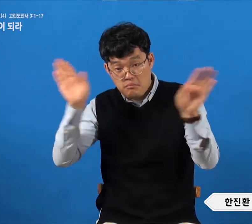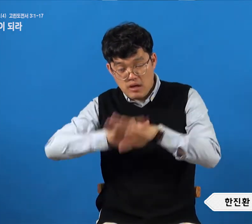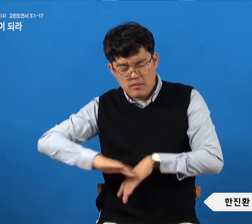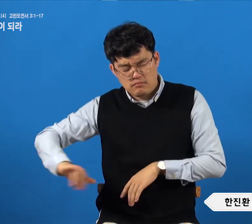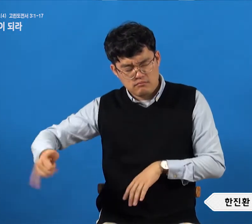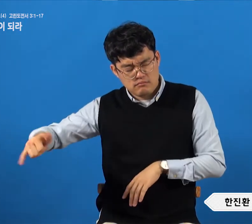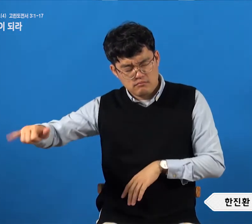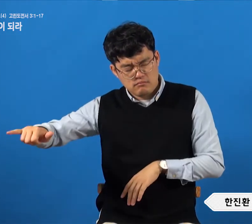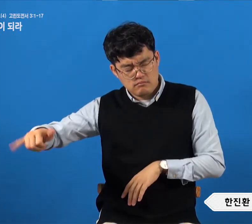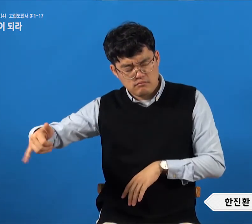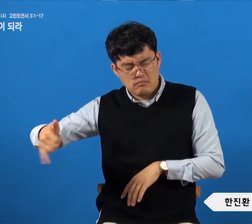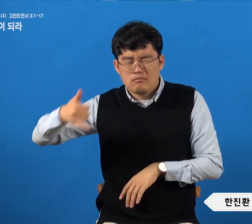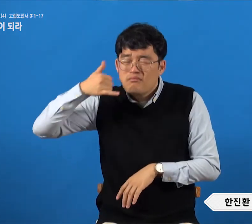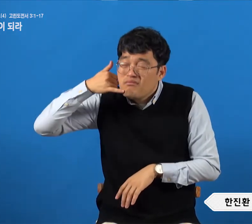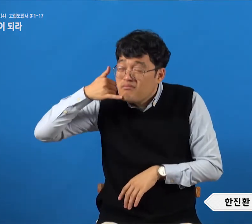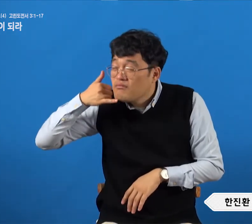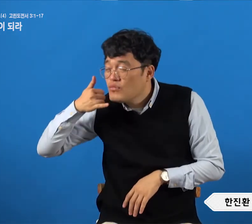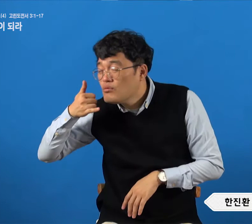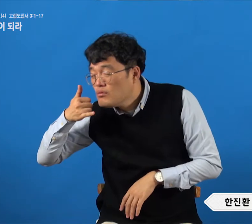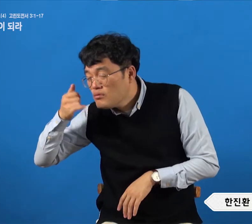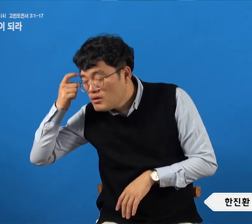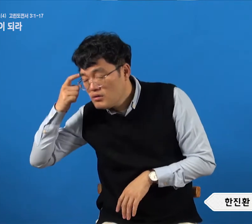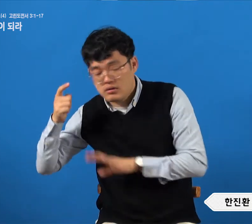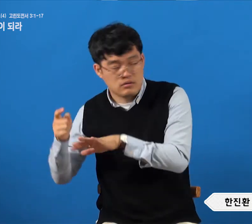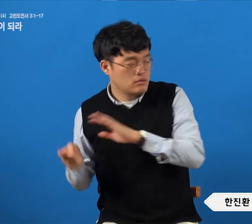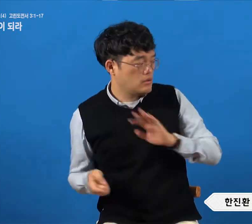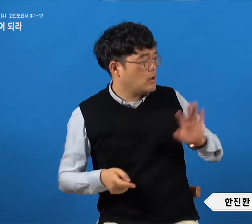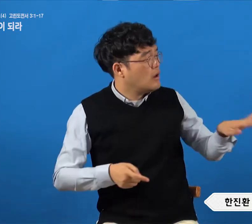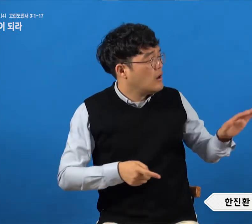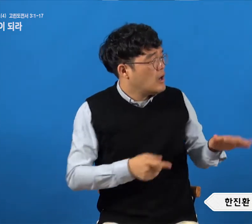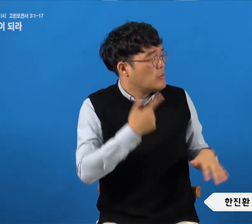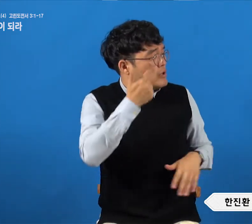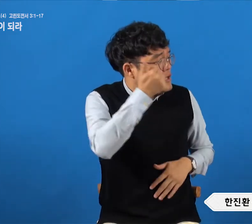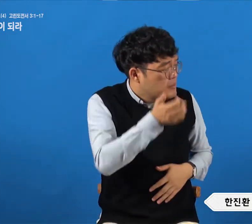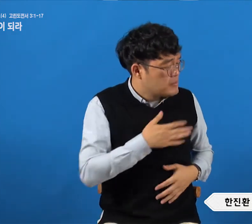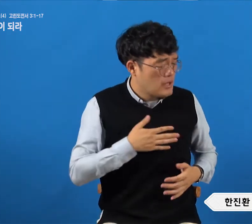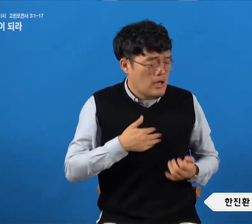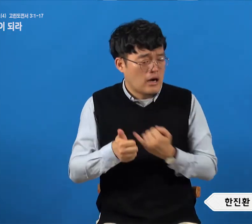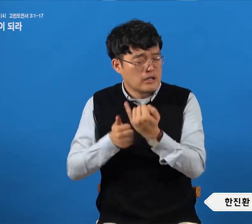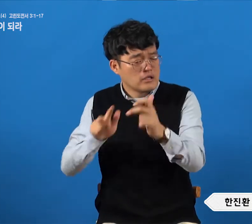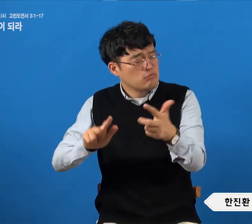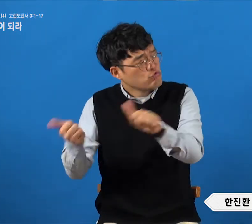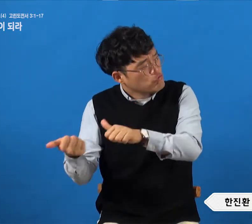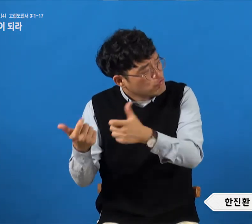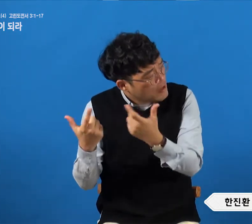울렸습니다. 집사님 한 분이 울먹이면서 목사님, 제 아내가 죽을 것 같아요.